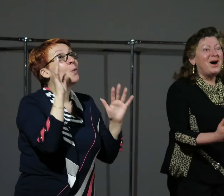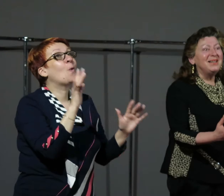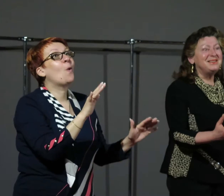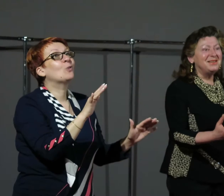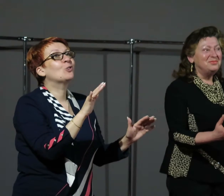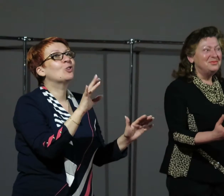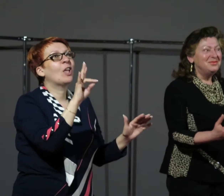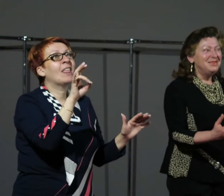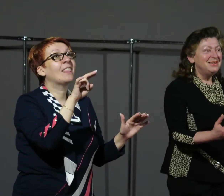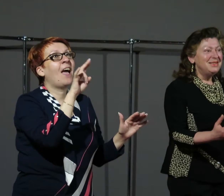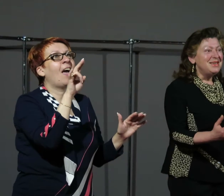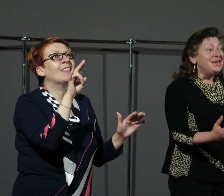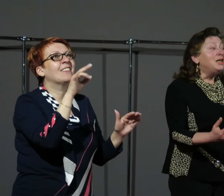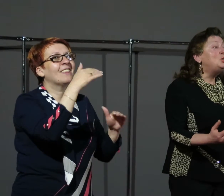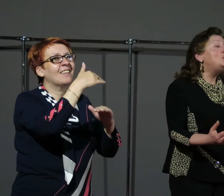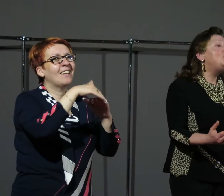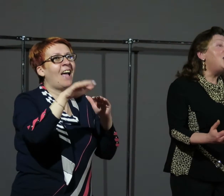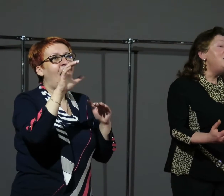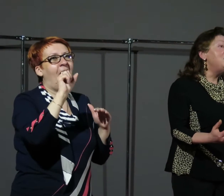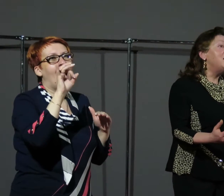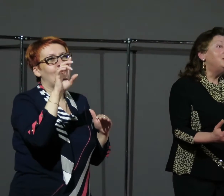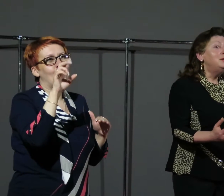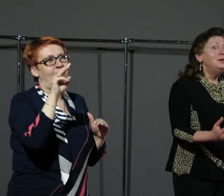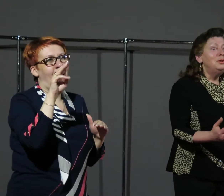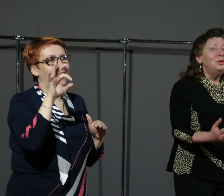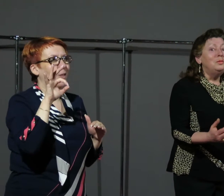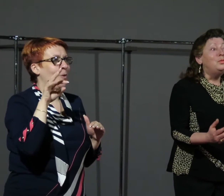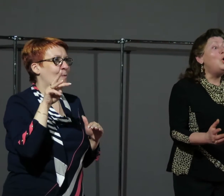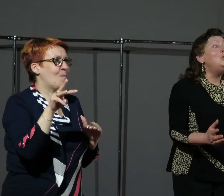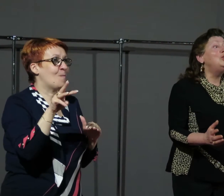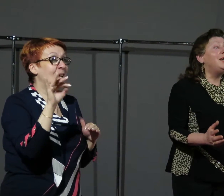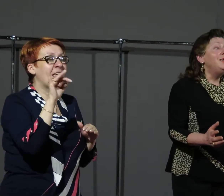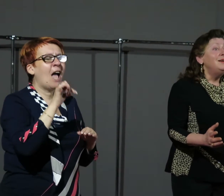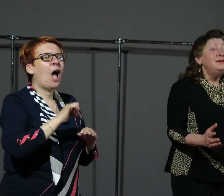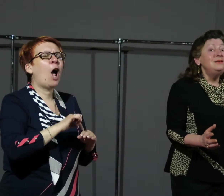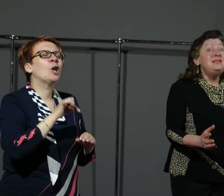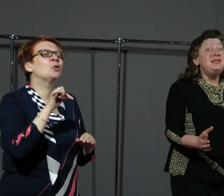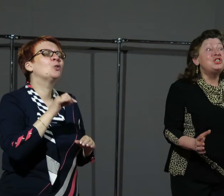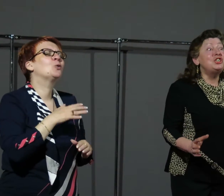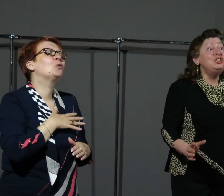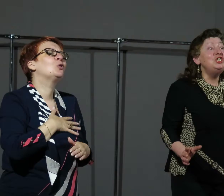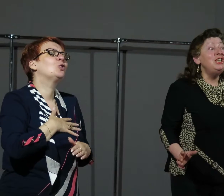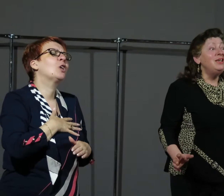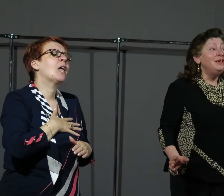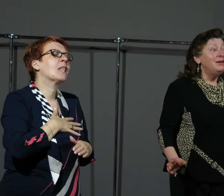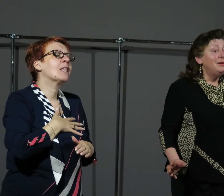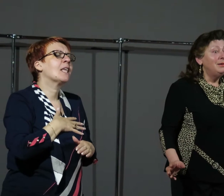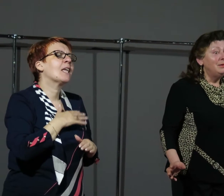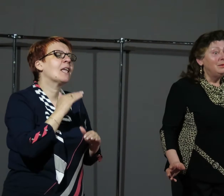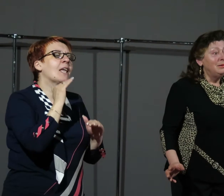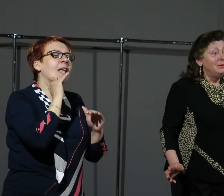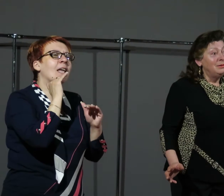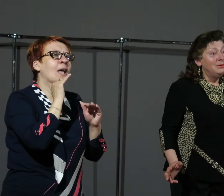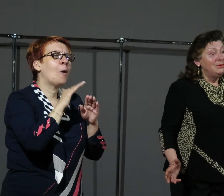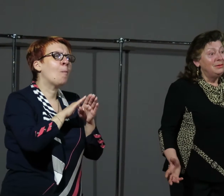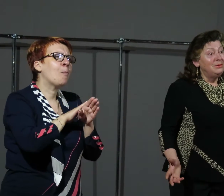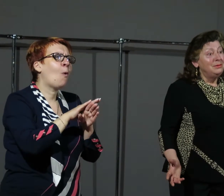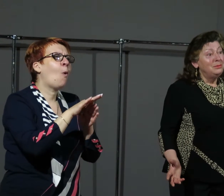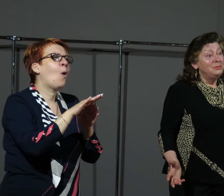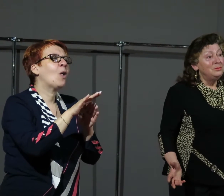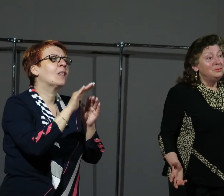над Арбатом, и ощущение полной тишины.